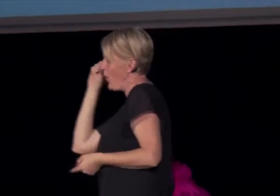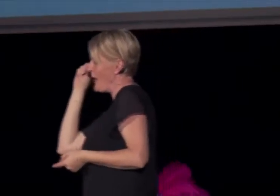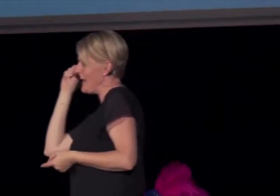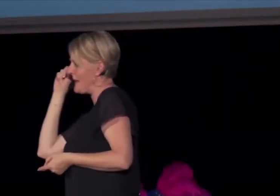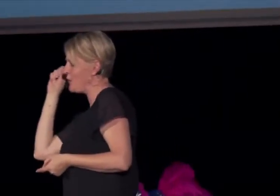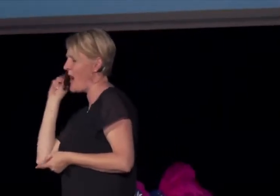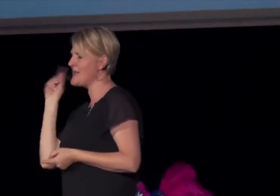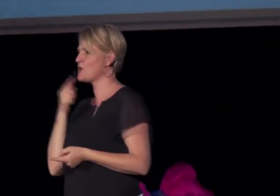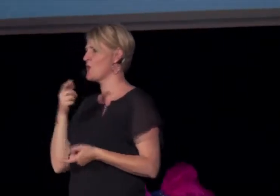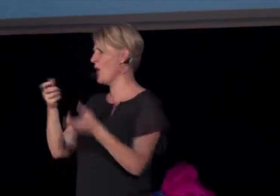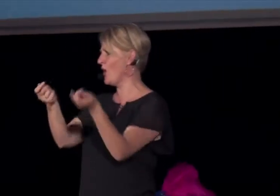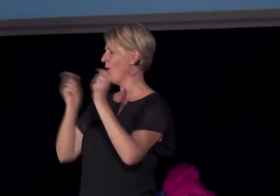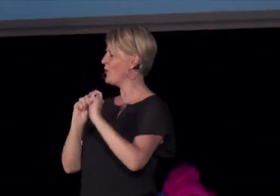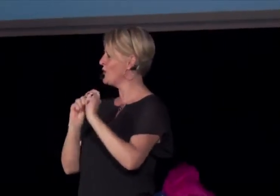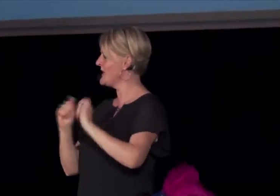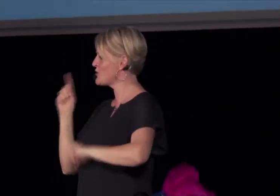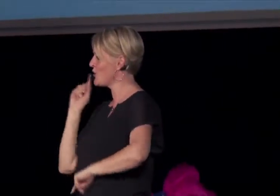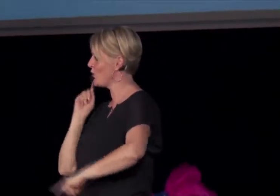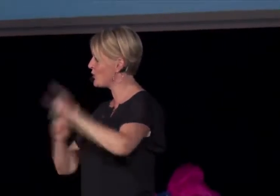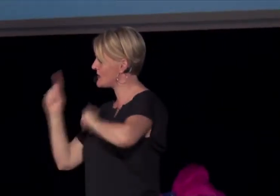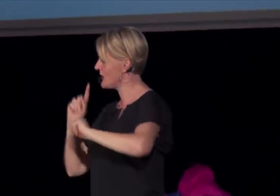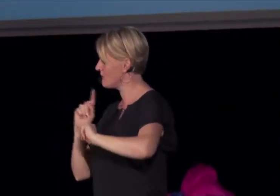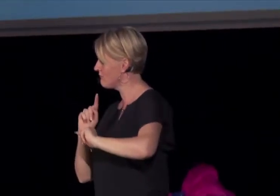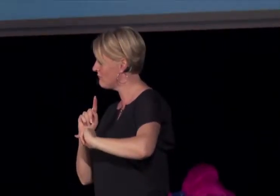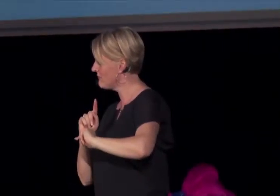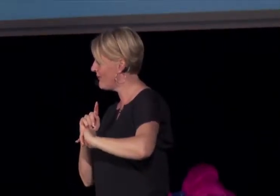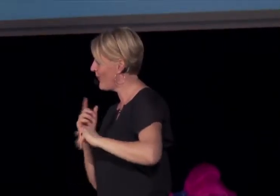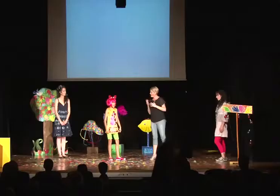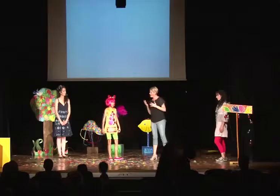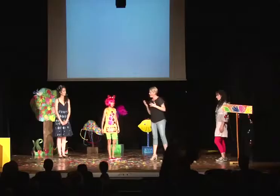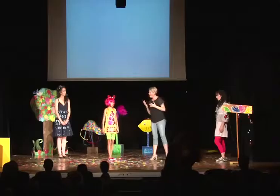Pourquoi, d'après toi, les sourds m'ont donné ce nom-signe ?